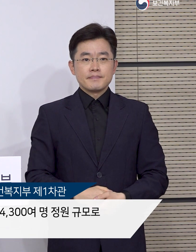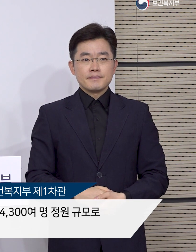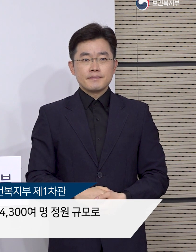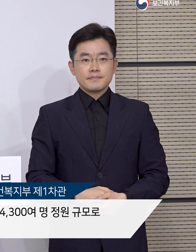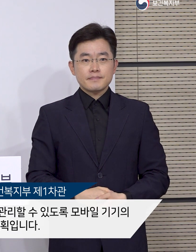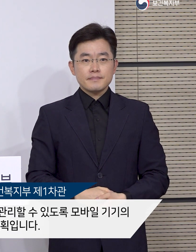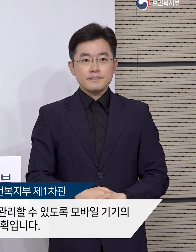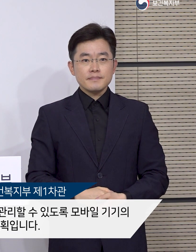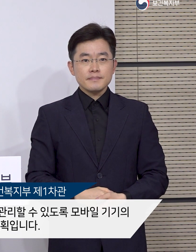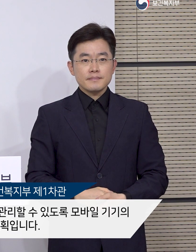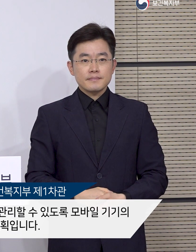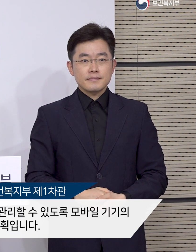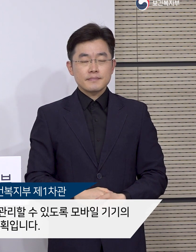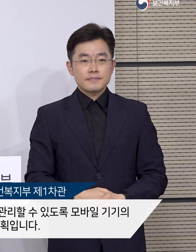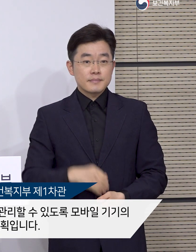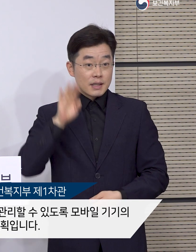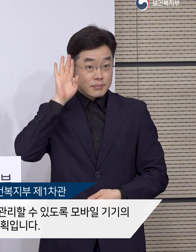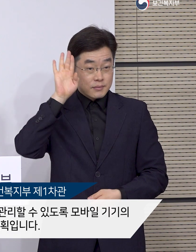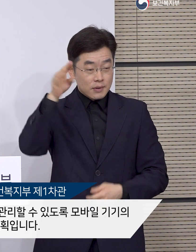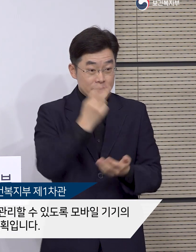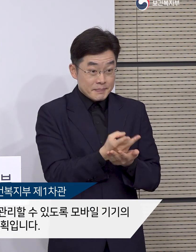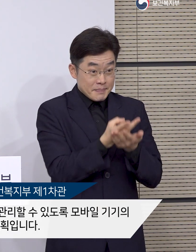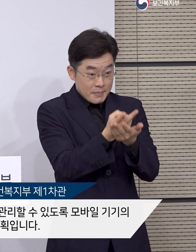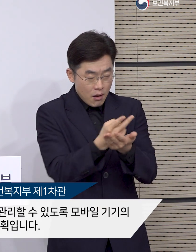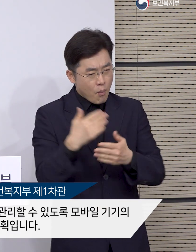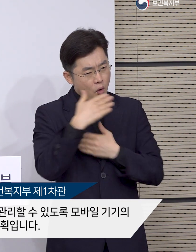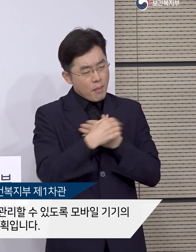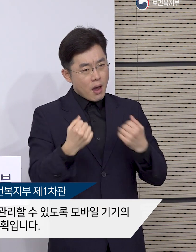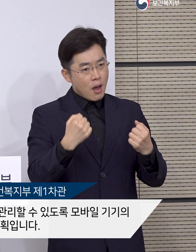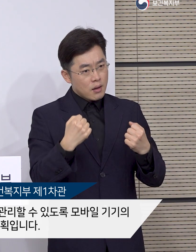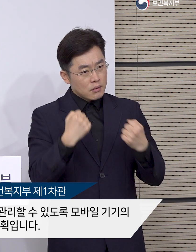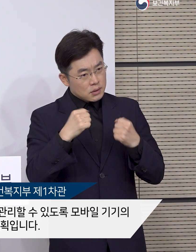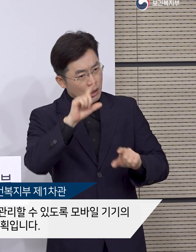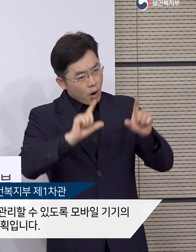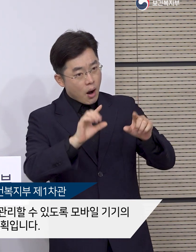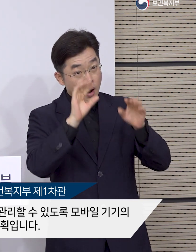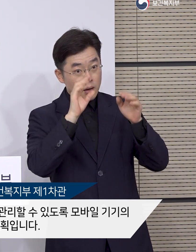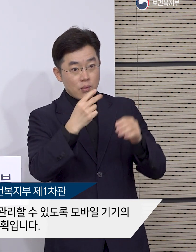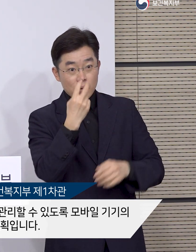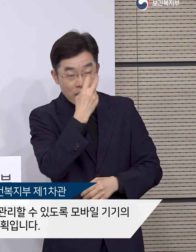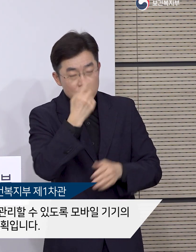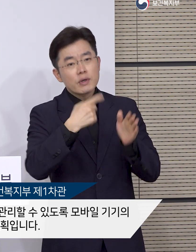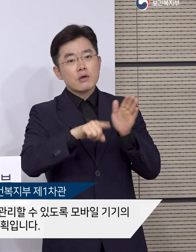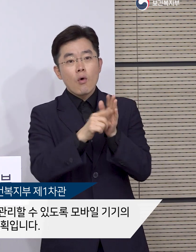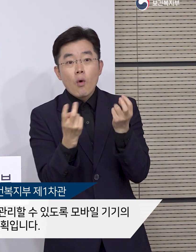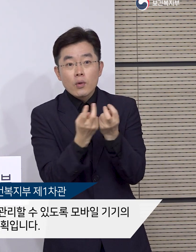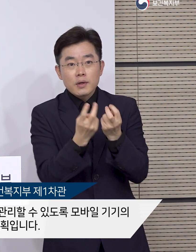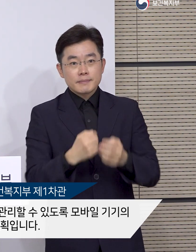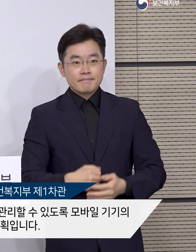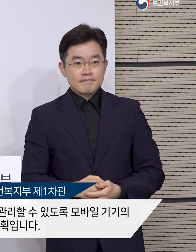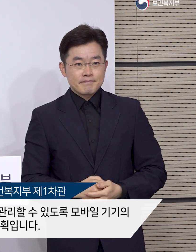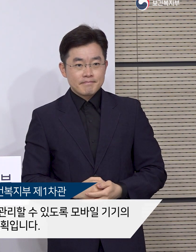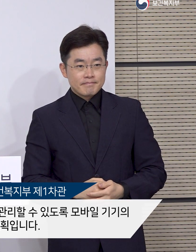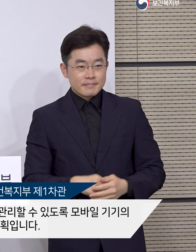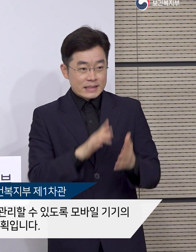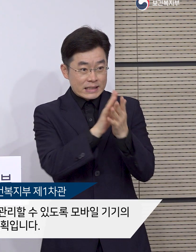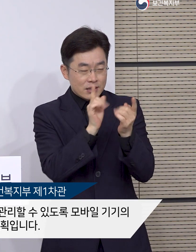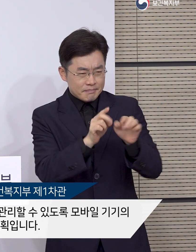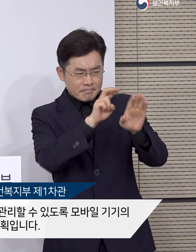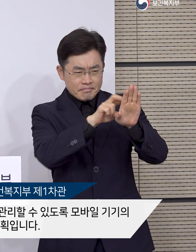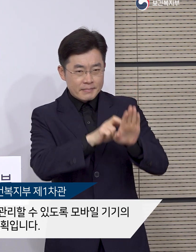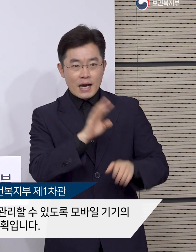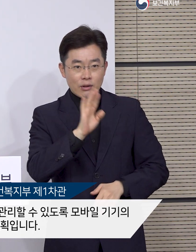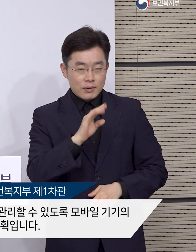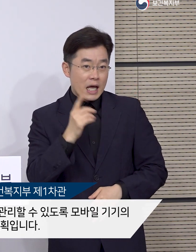있습니다. 앞으로는 입소 환자의 건강 상태를 안정적으로 관리할 수 있도록 모바일 기기의 앱을